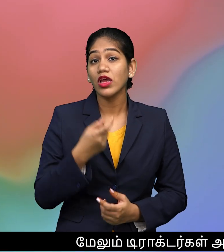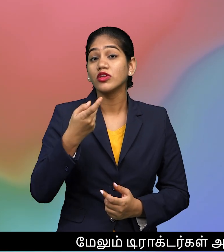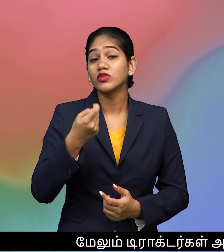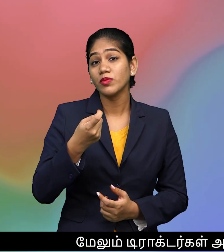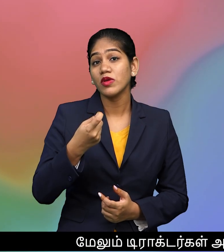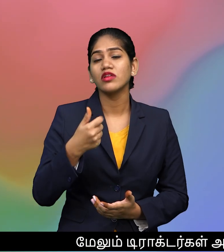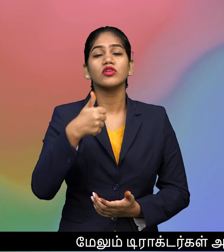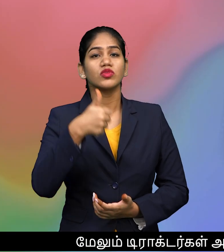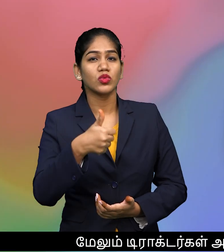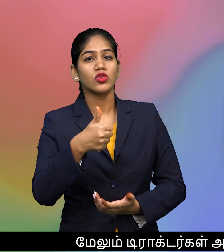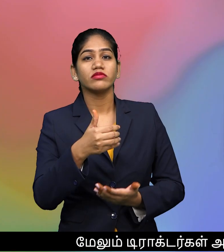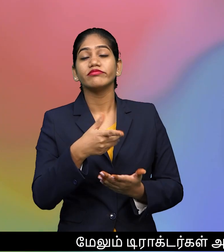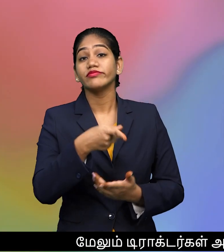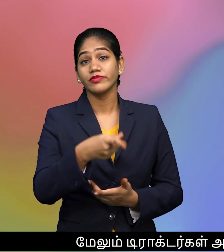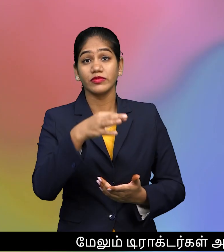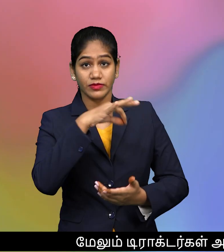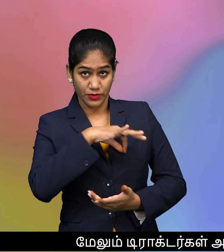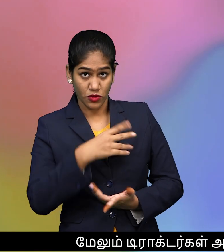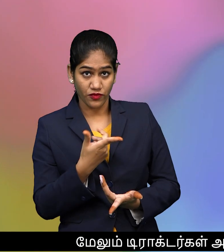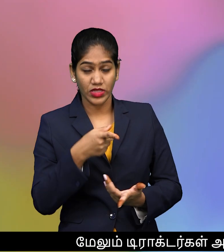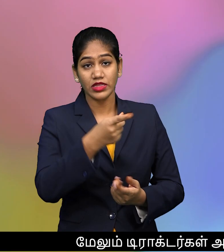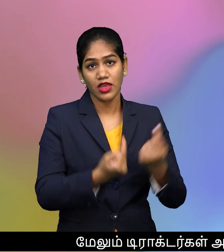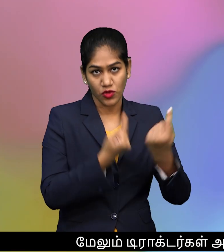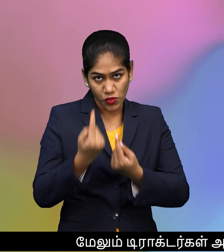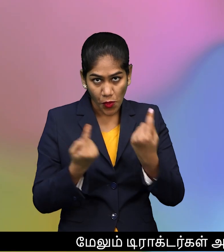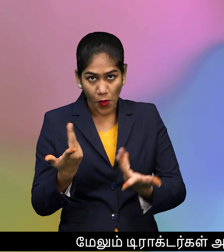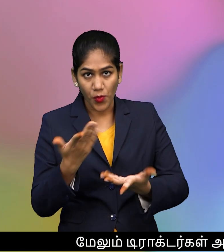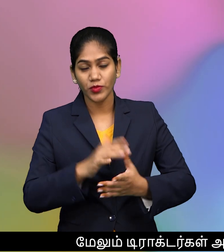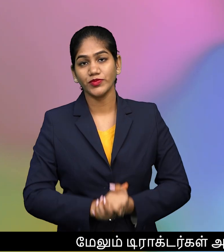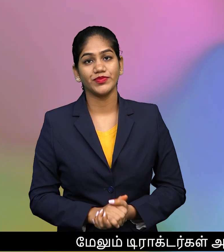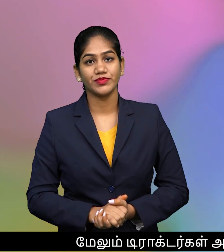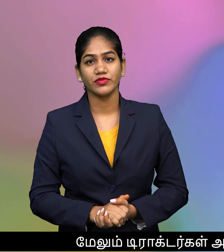மேலும் டிராக்டர்கள் அல்லது புதிய விவசாய நிலம் வாங்கவும்,